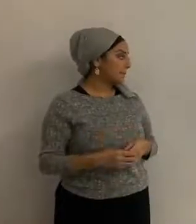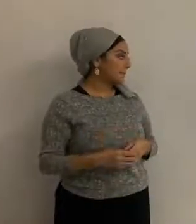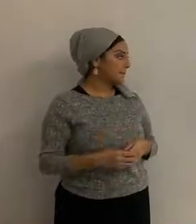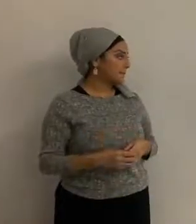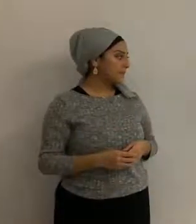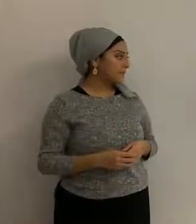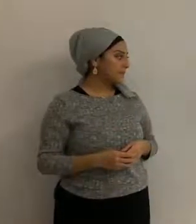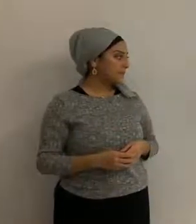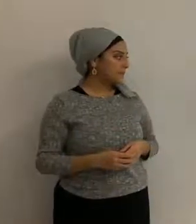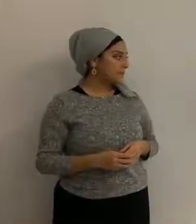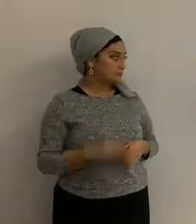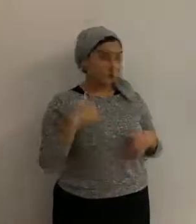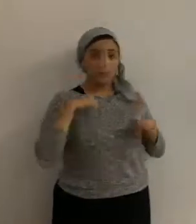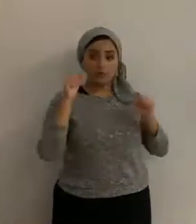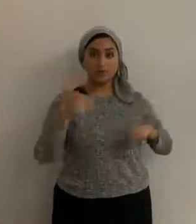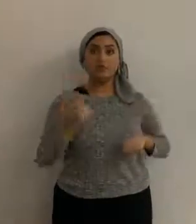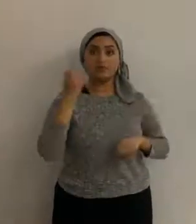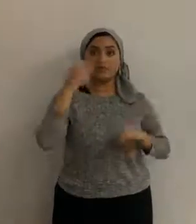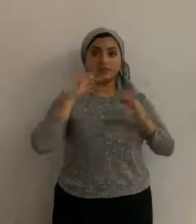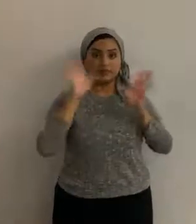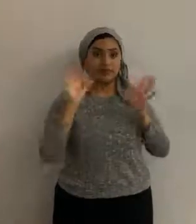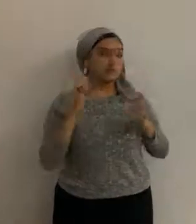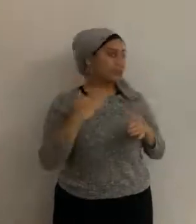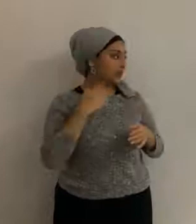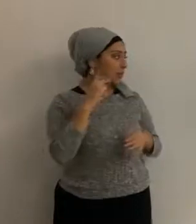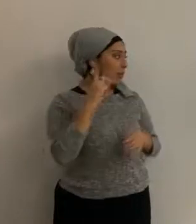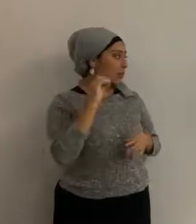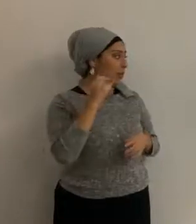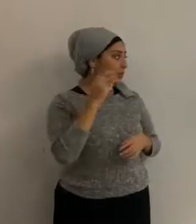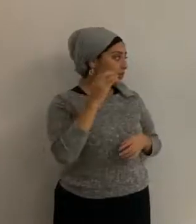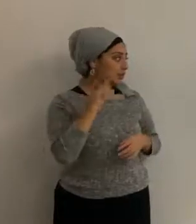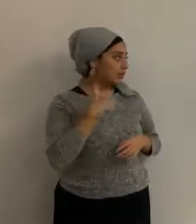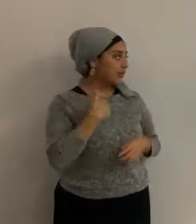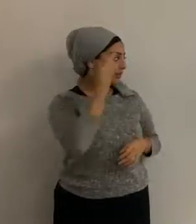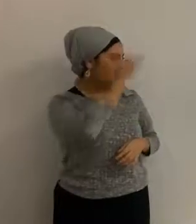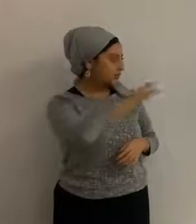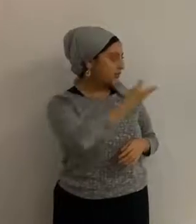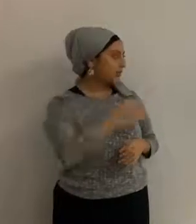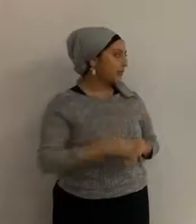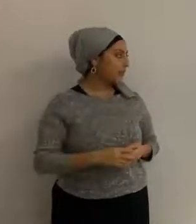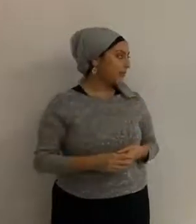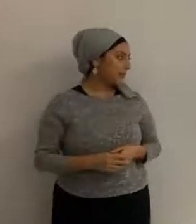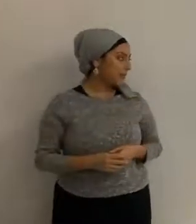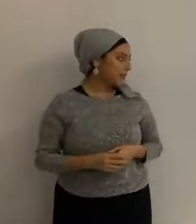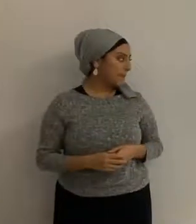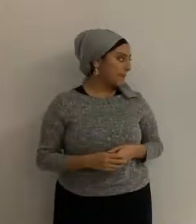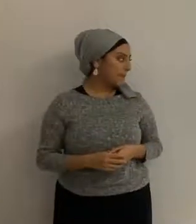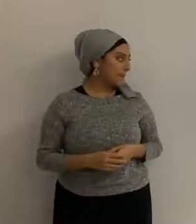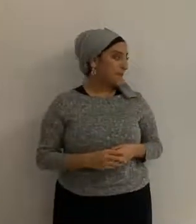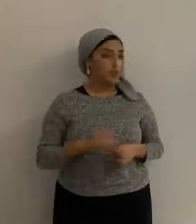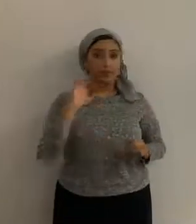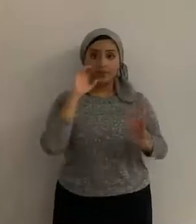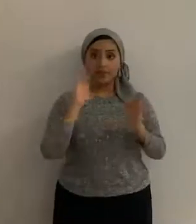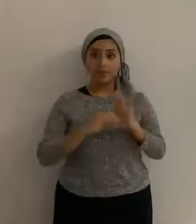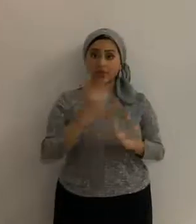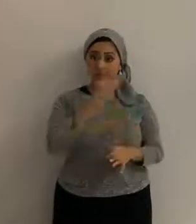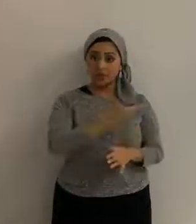Entonces aquí ya nos podemos ubicar. Bueno, aquí está el cótel, y aquí en esta fotografía ya estaban haciendo esta